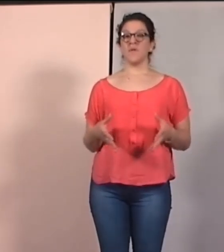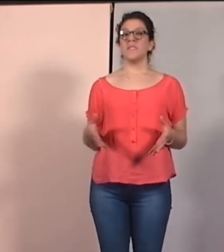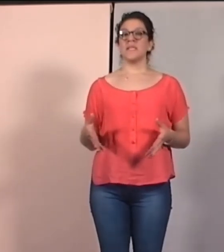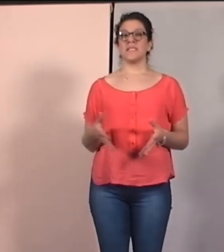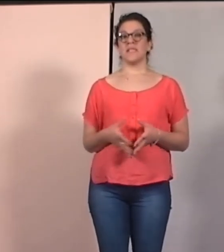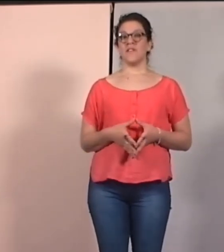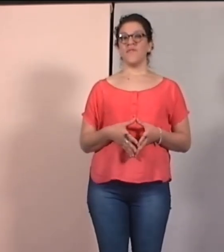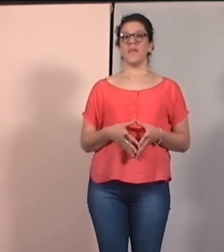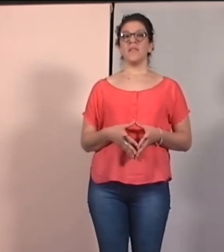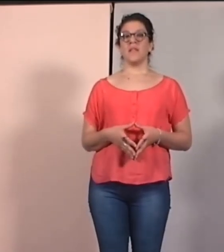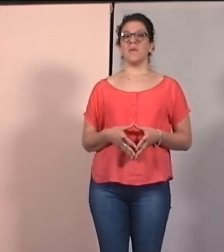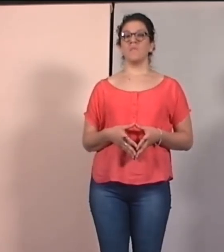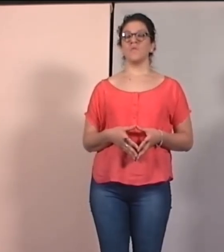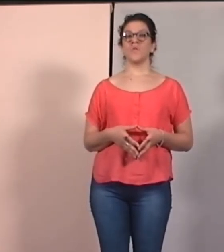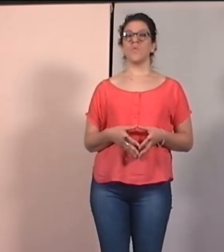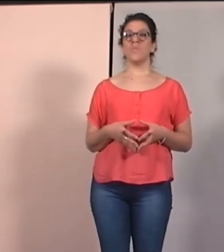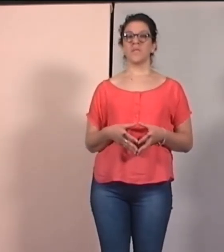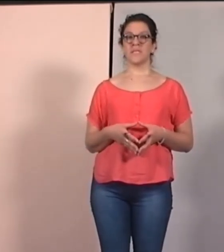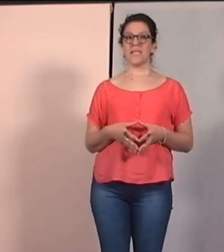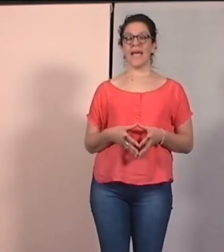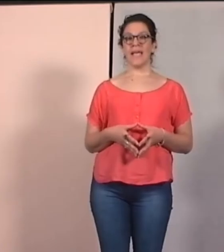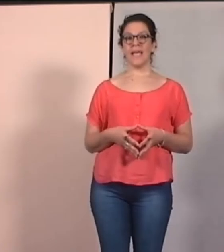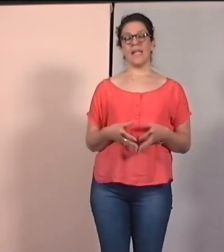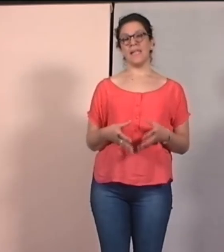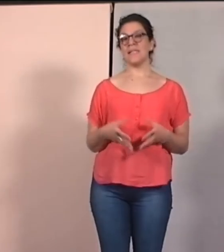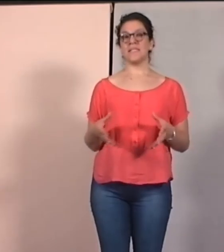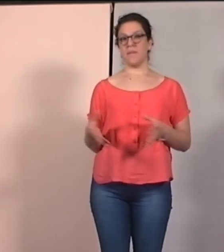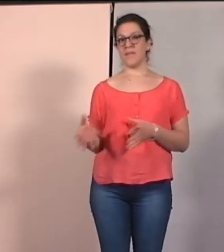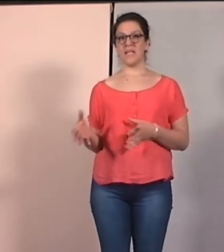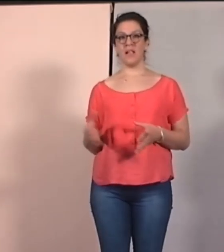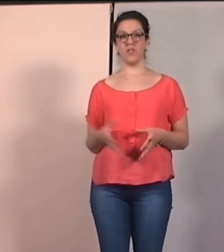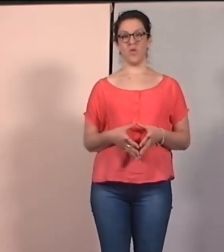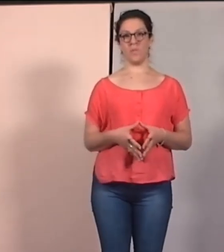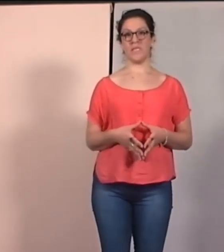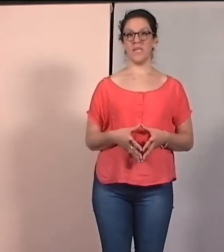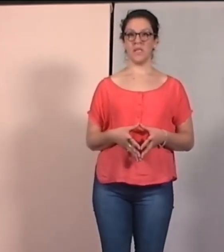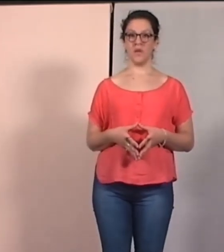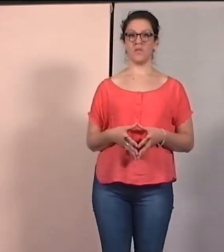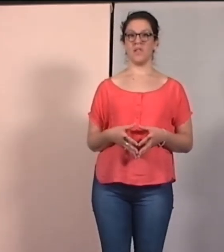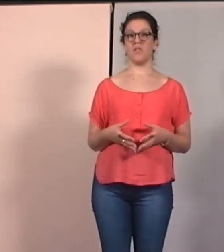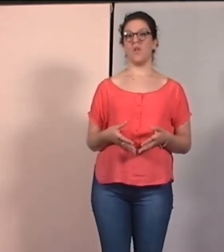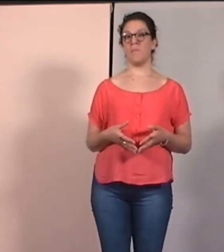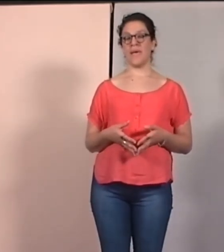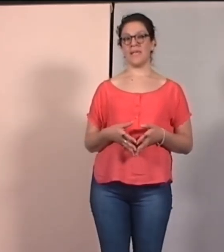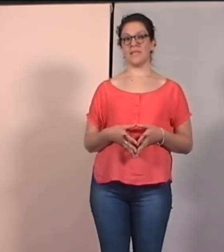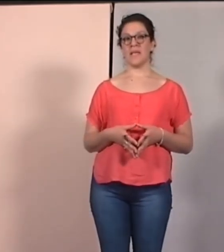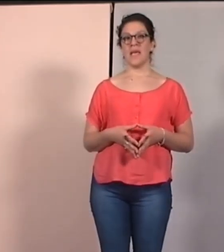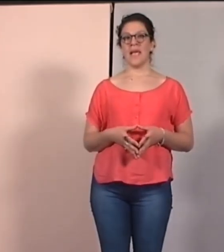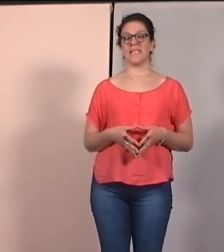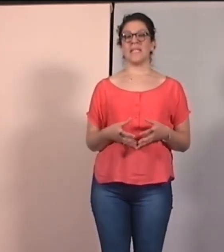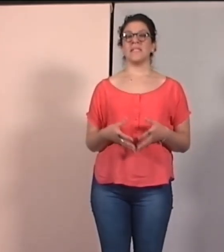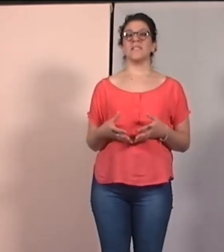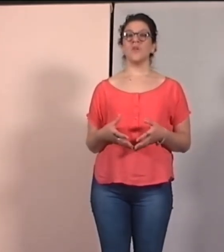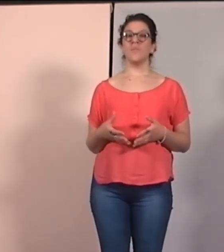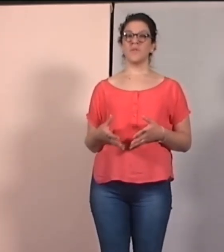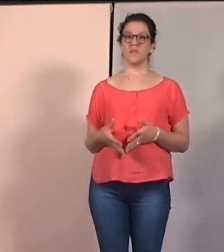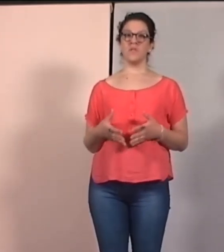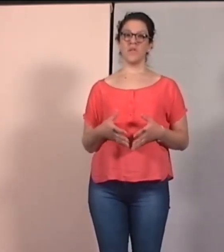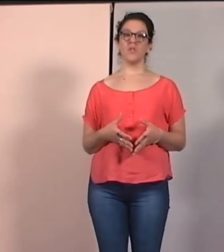provincia de Santa Fe tenemos un porcentaje El índice más alto de homicidios de todo el país El 75% de estos